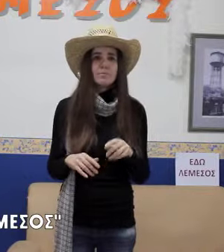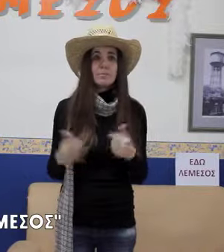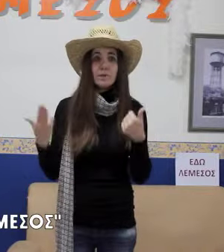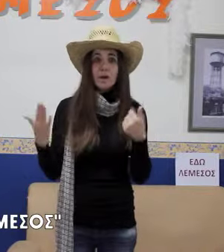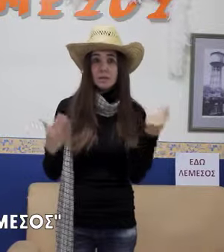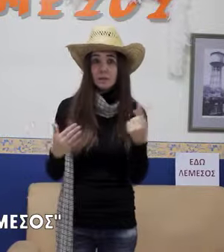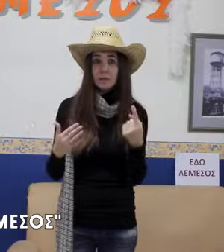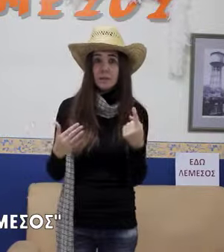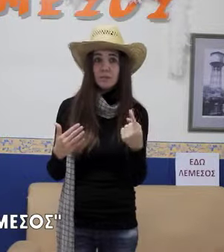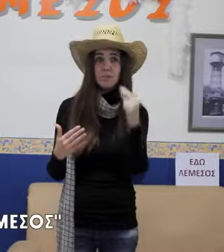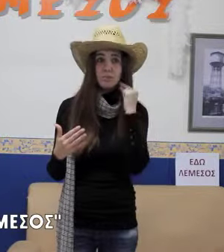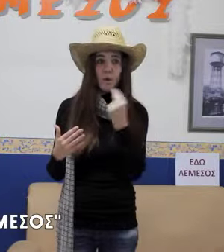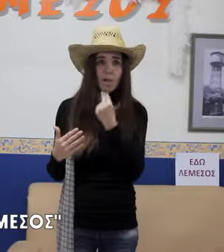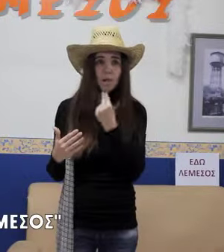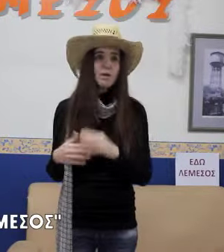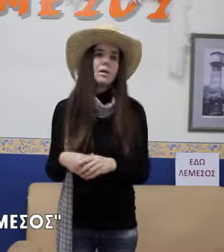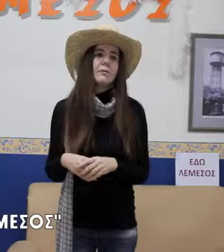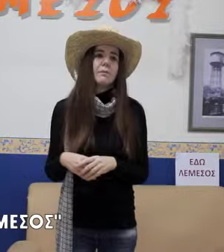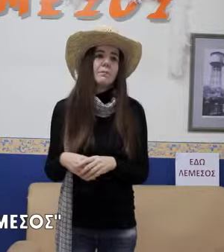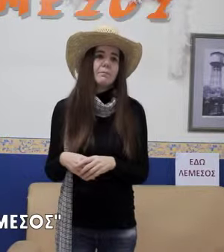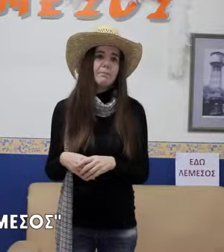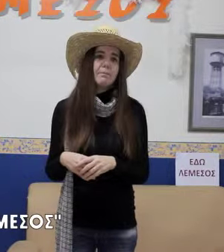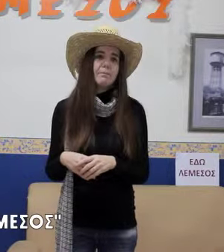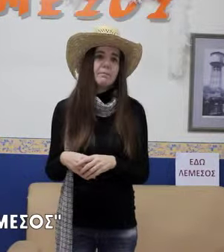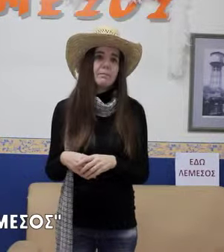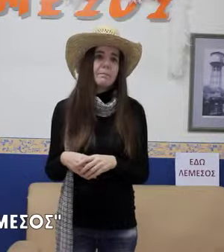6:30 το απόγευμα, παρέλαση κανταδόρων.